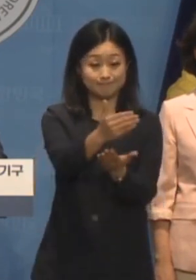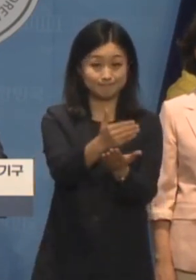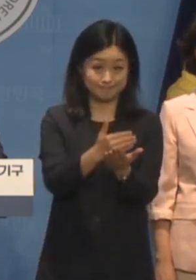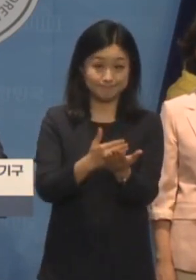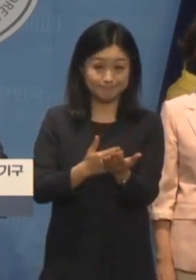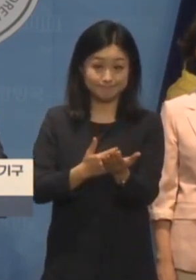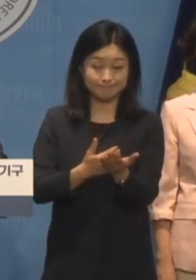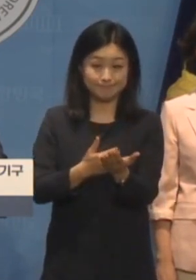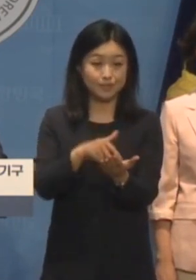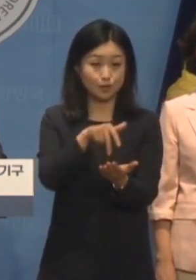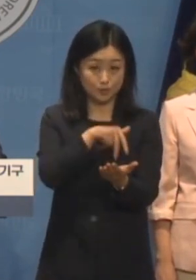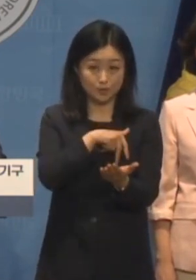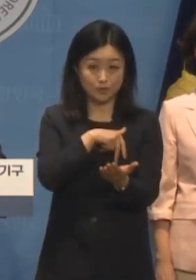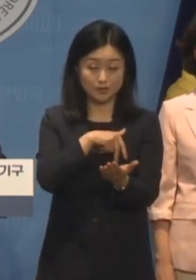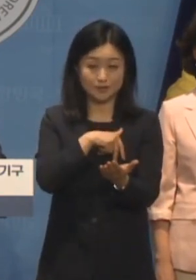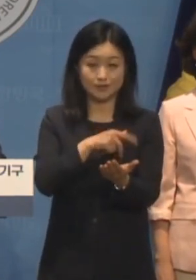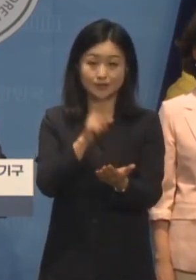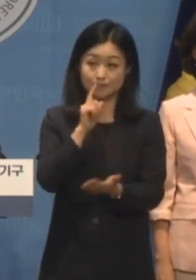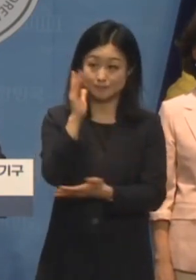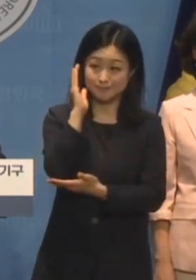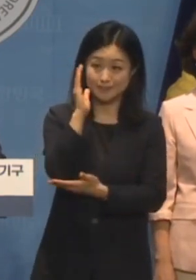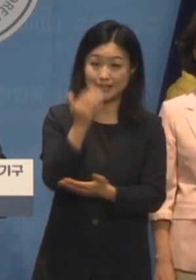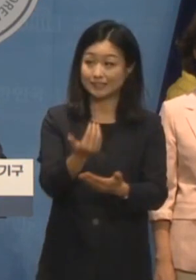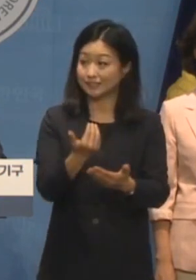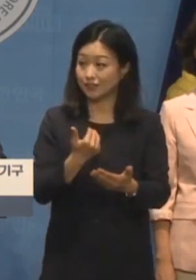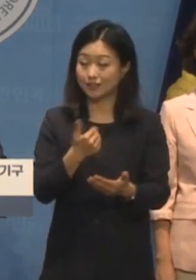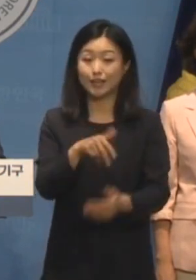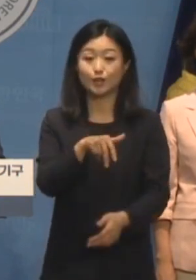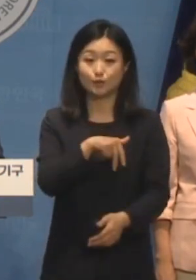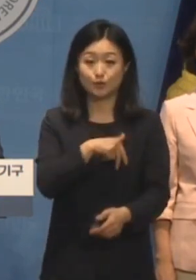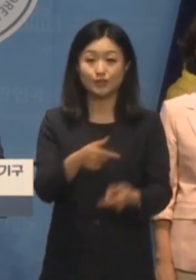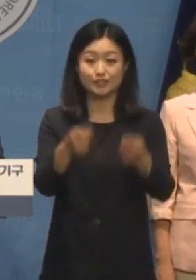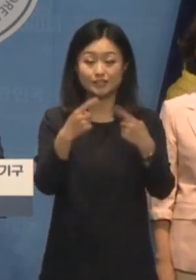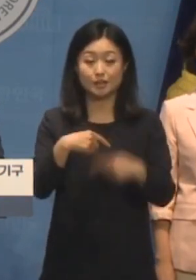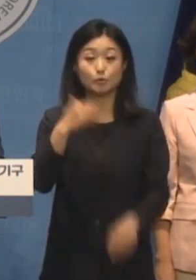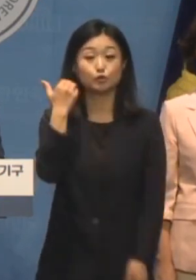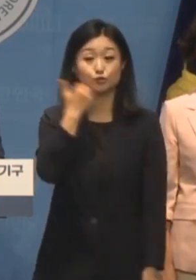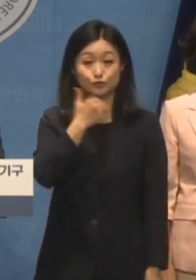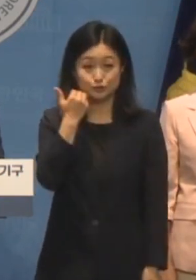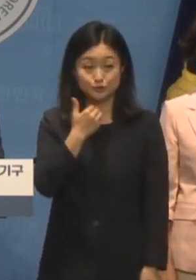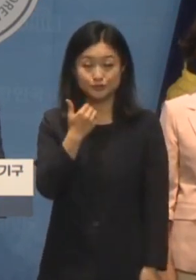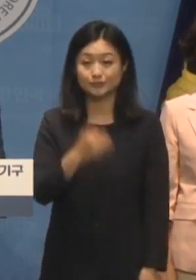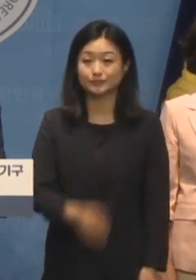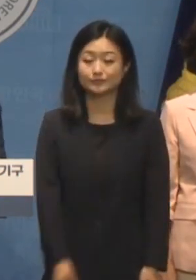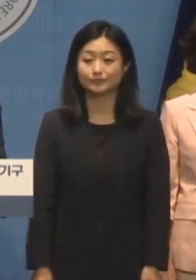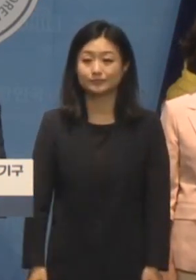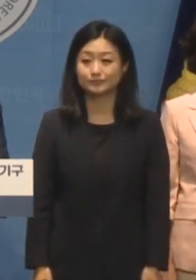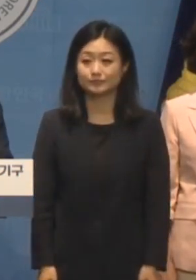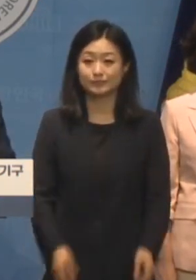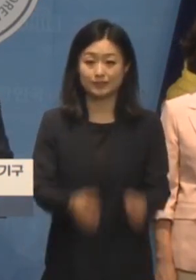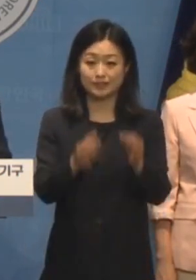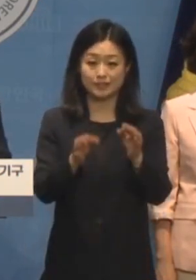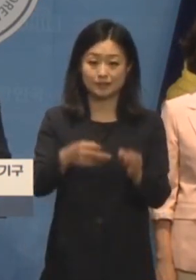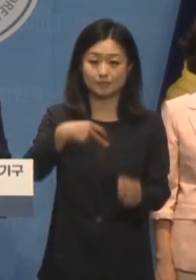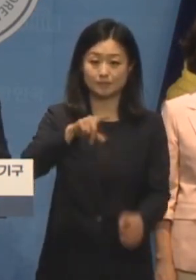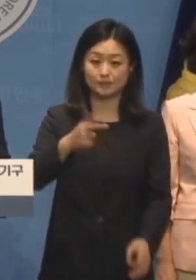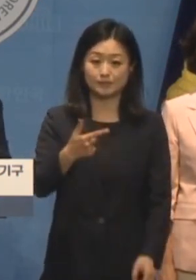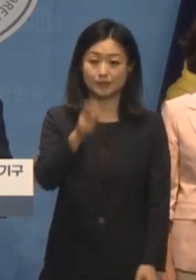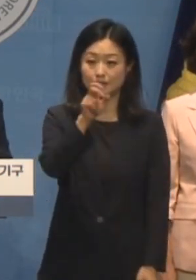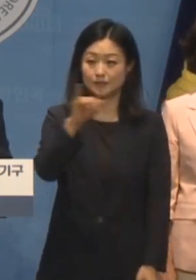회견문을 읽기 전에 참석해 주신 의원님들 소개 올리겠습니다 김선민